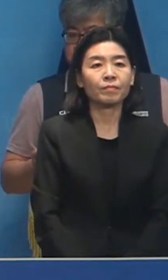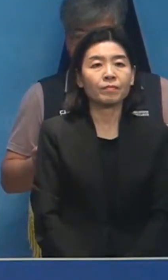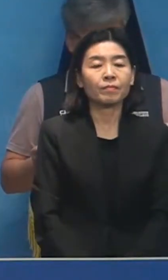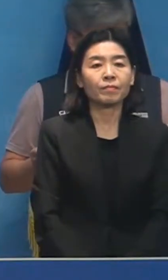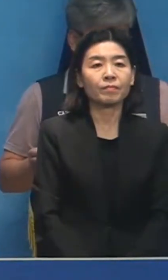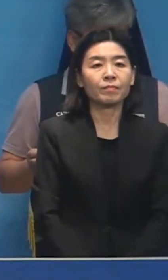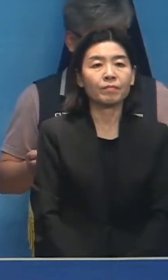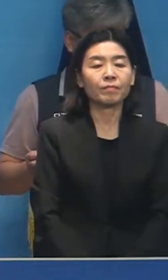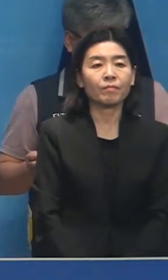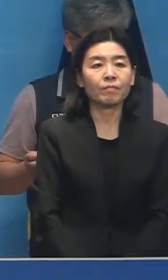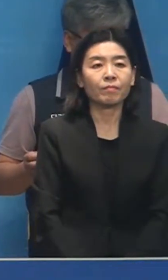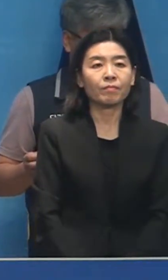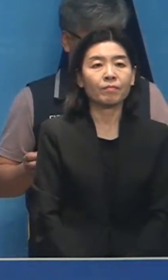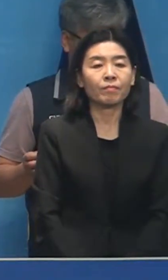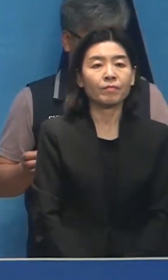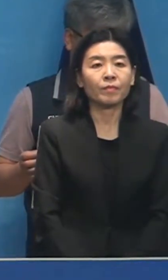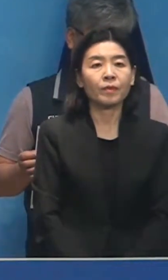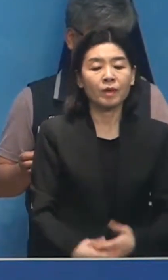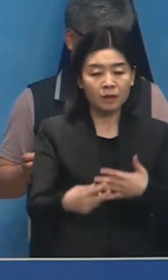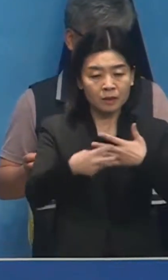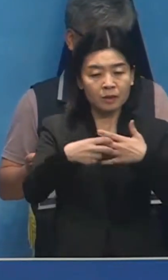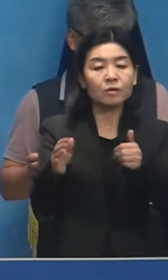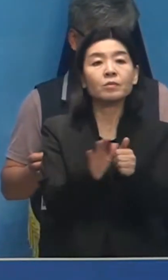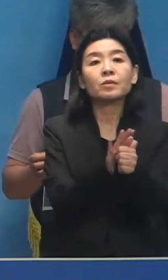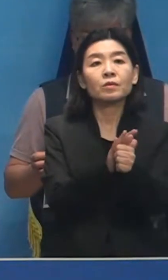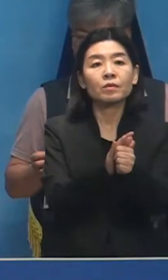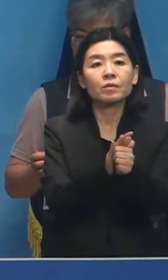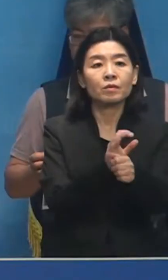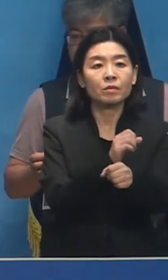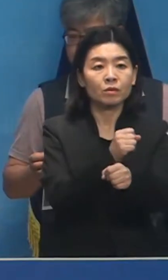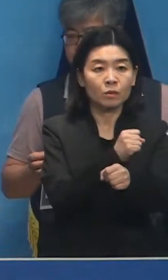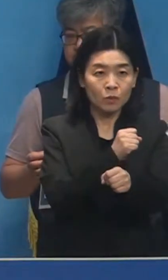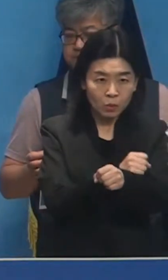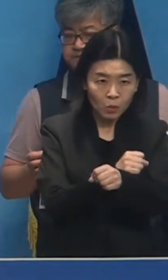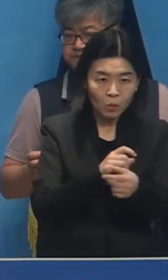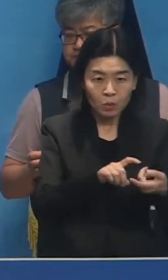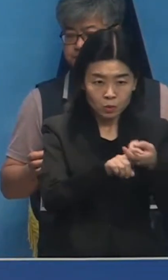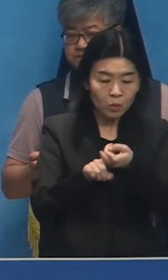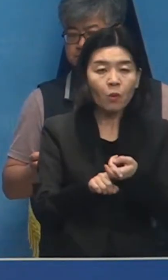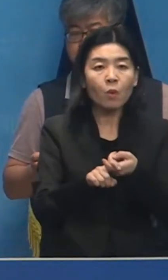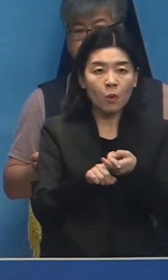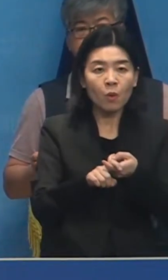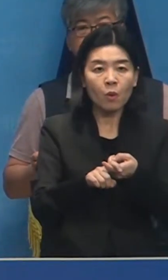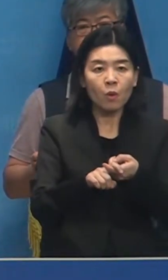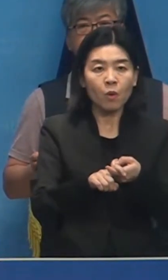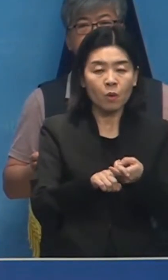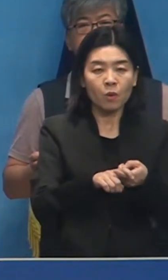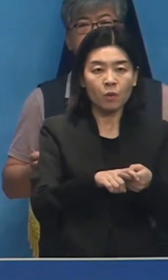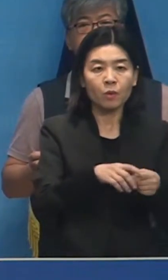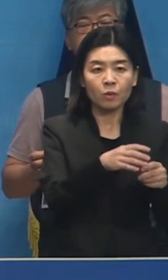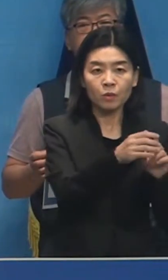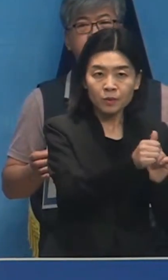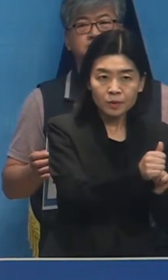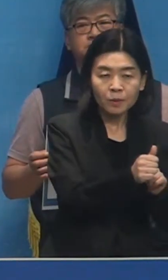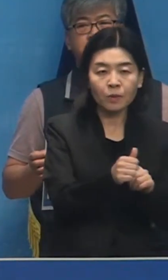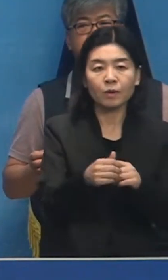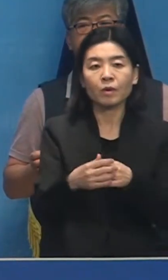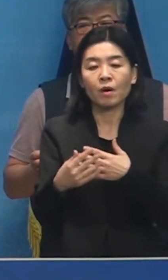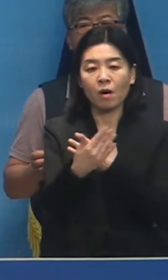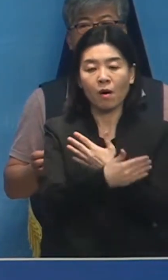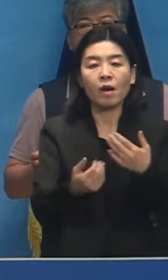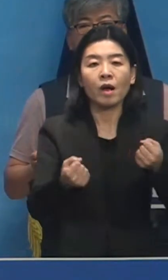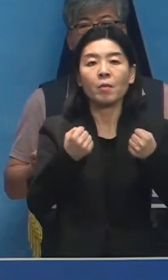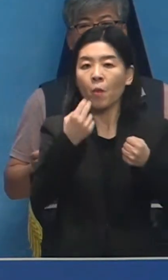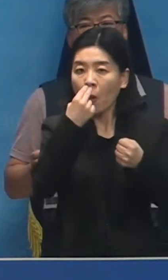네, 다음은 의료서비스노조 소병률 위원장님, 건보공단 일산병원노조 장춘옥 수석부위원장님,